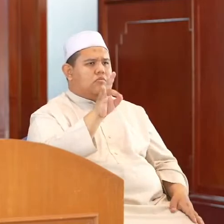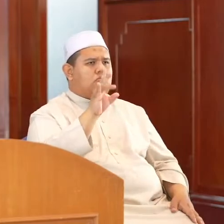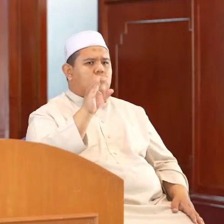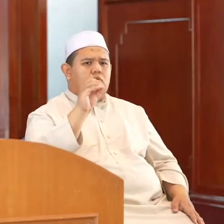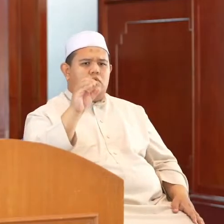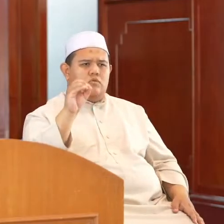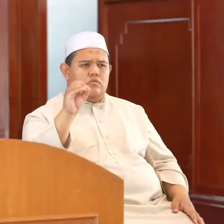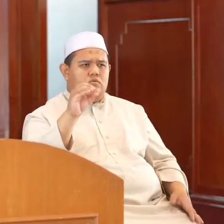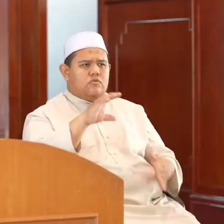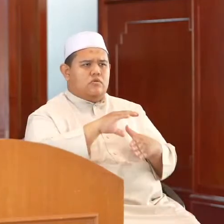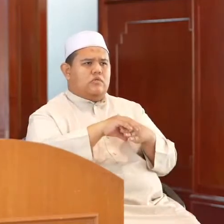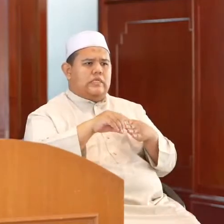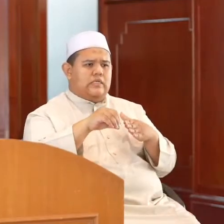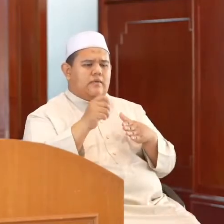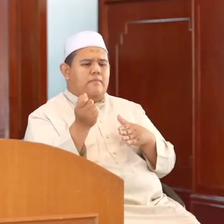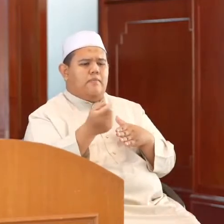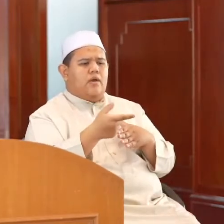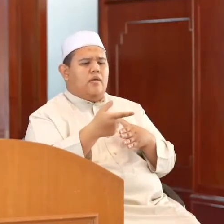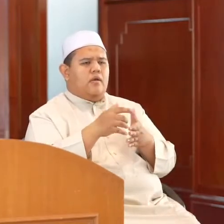2700.